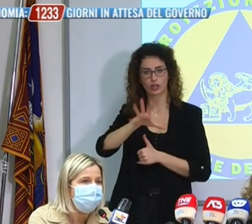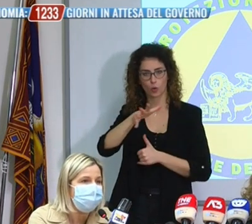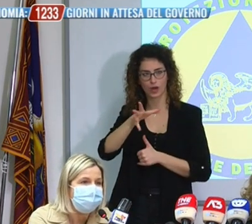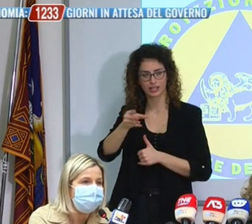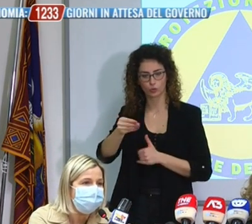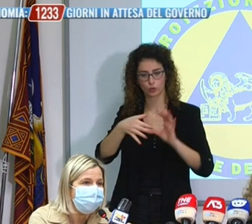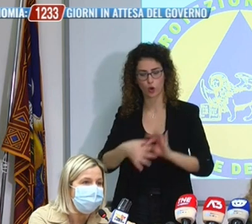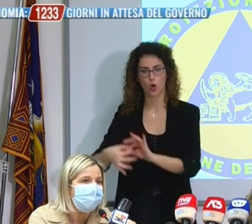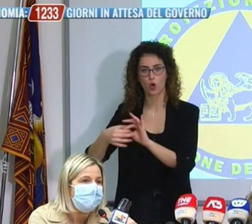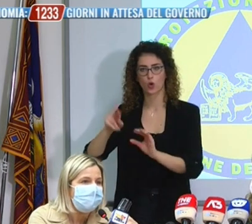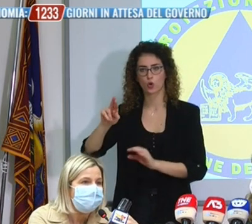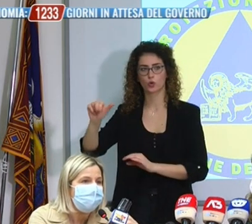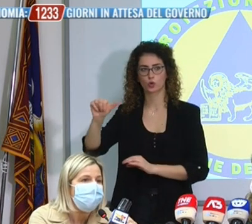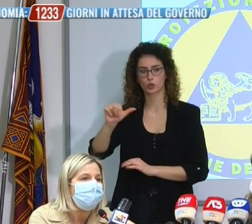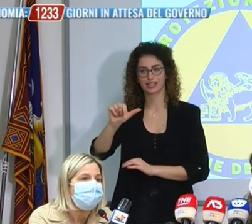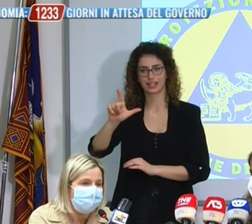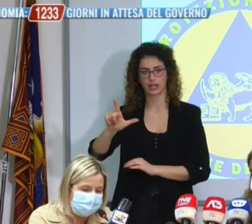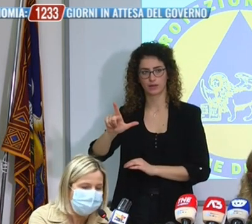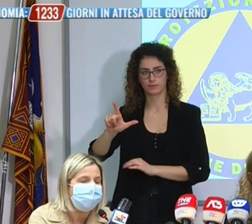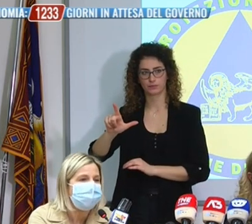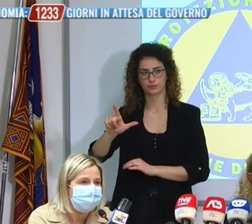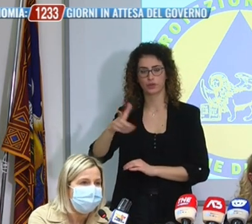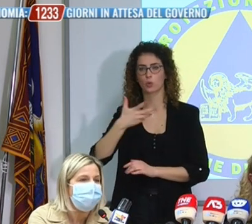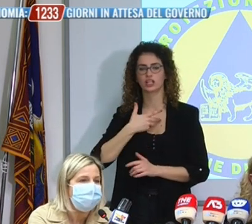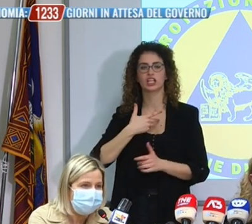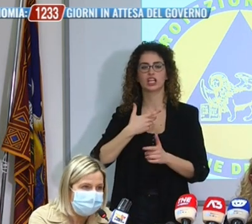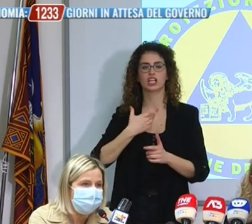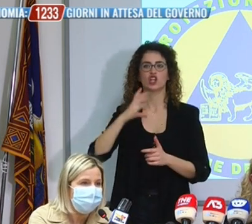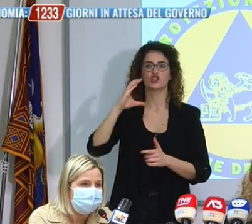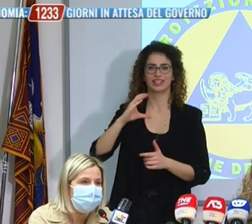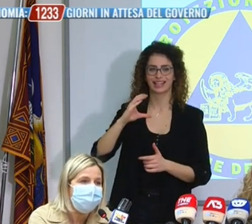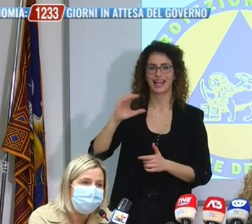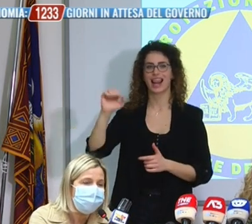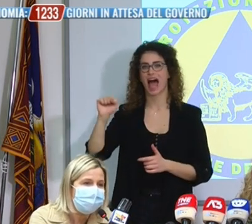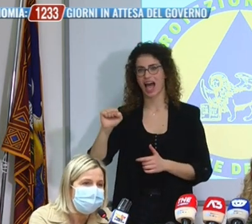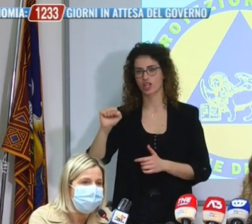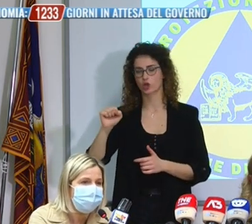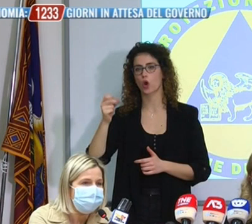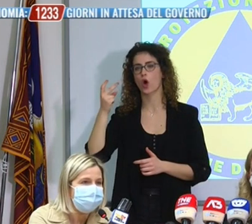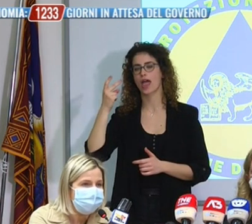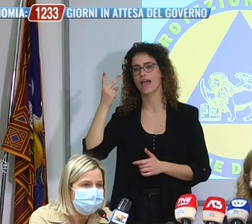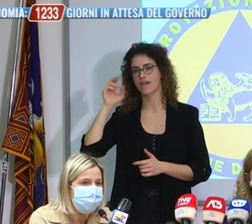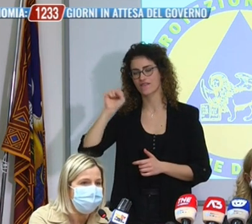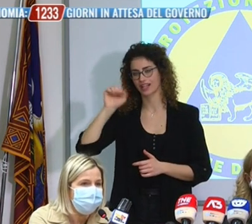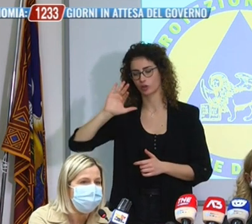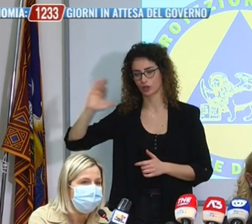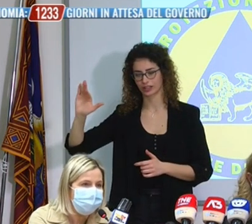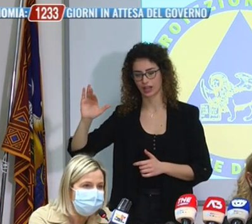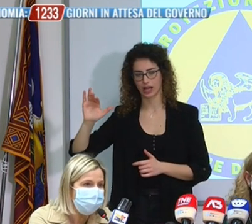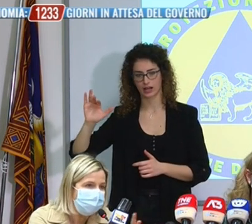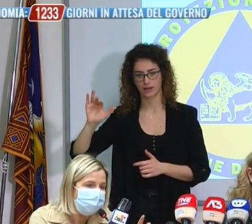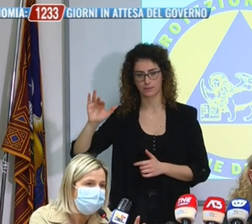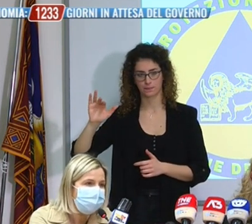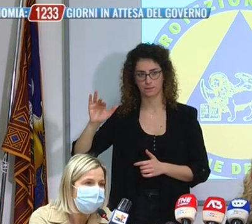ex LUSL, quindi tipo il Asolo. Perfetto, esatto. L'unico caso di distretto che coincide